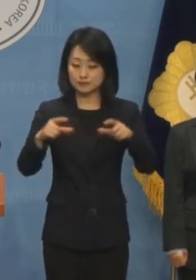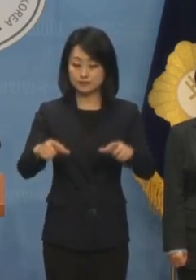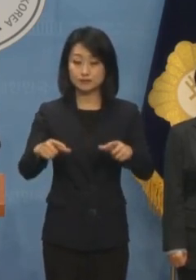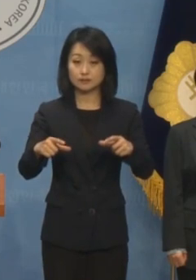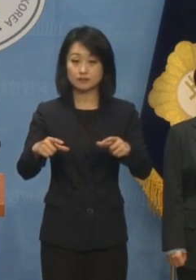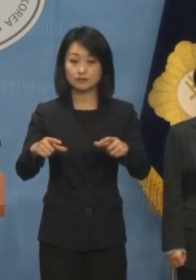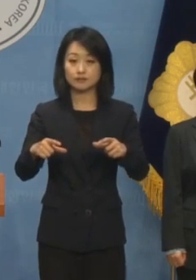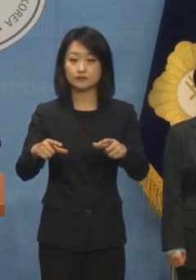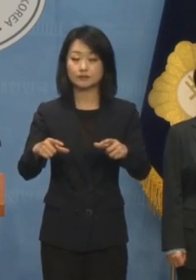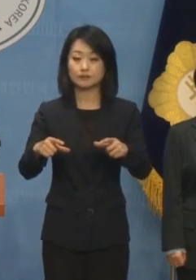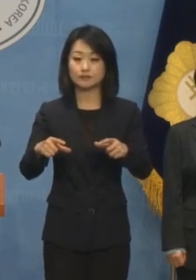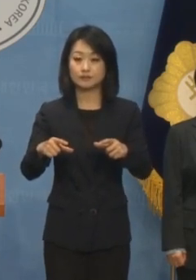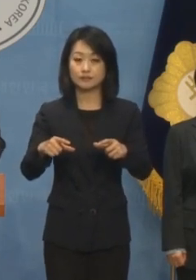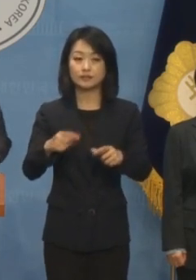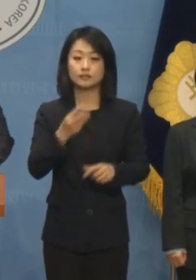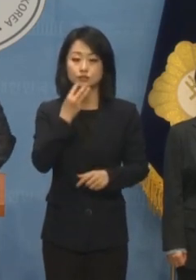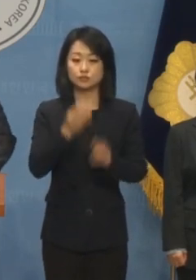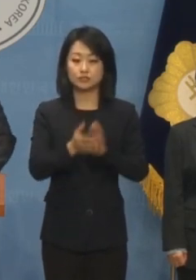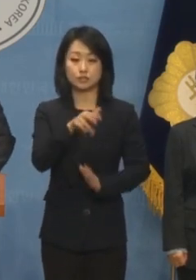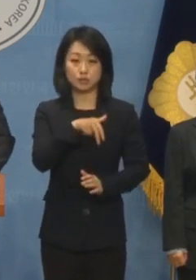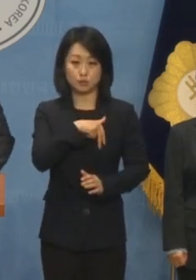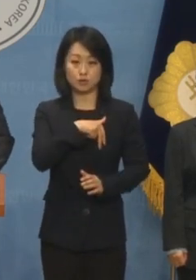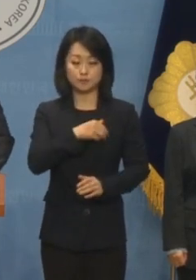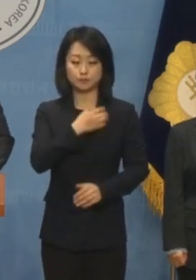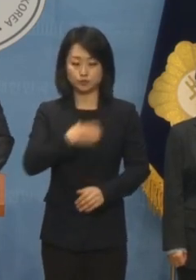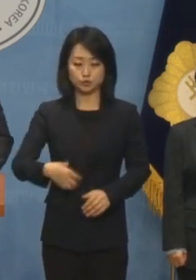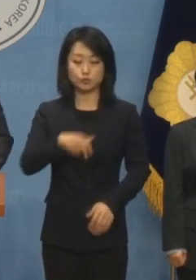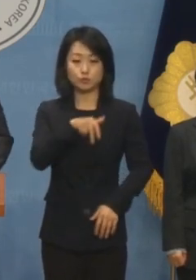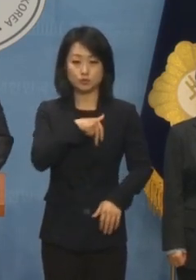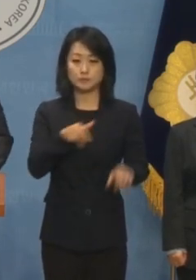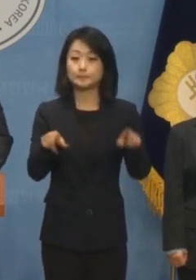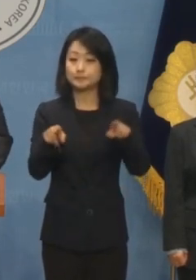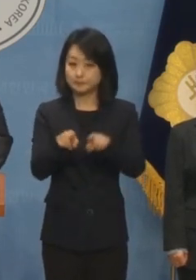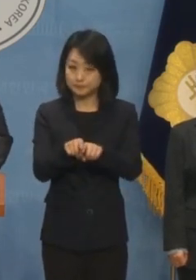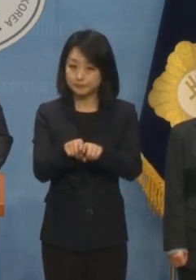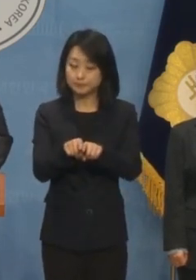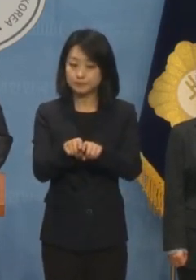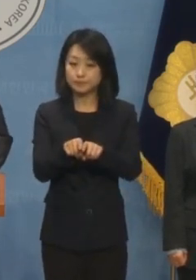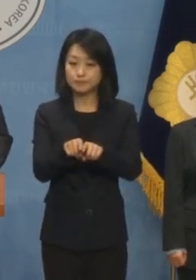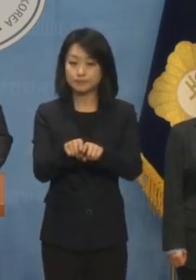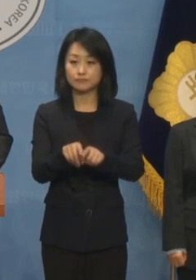지역구 서울시의원 구의원님들하고 같이